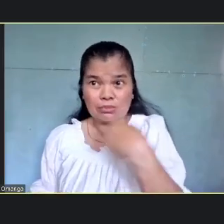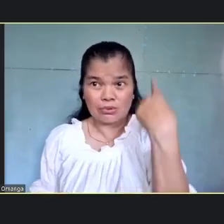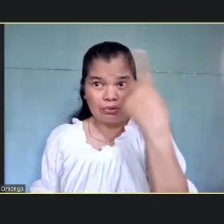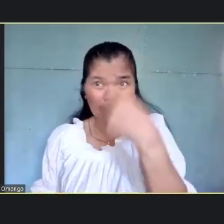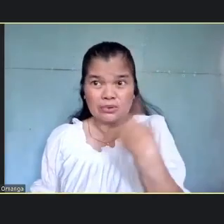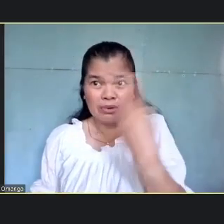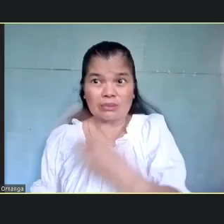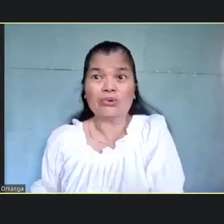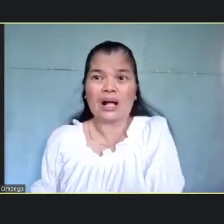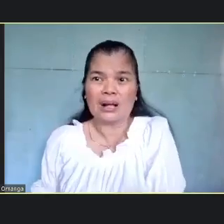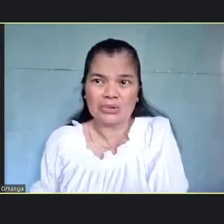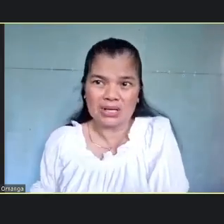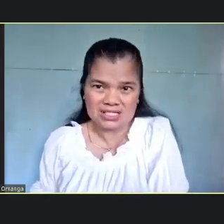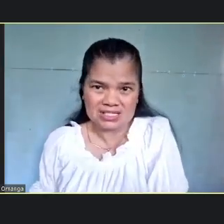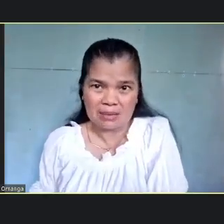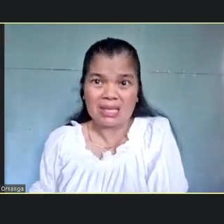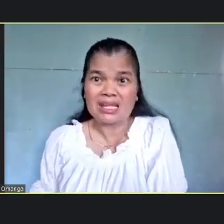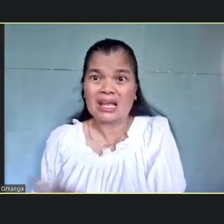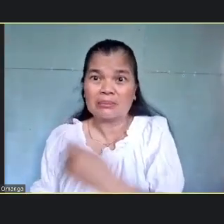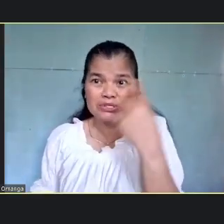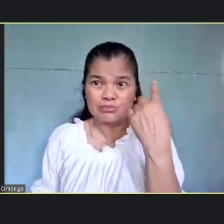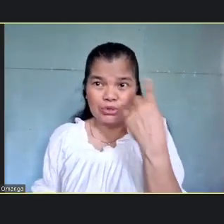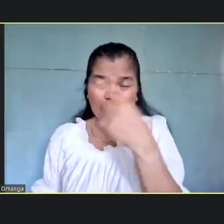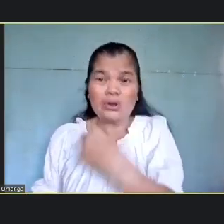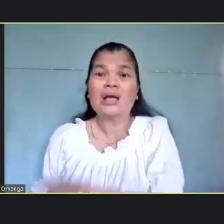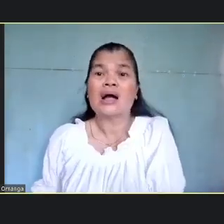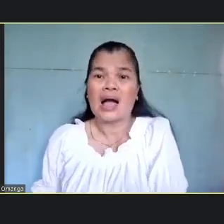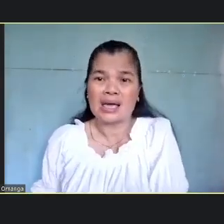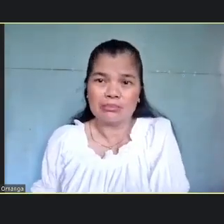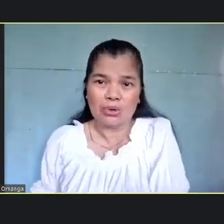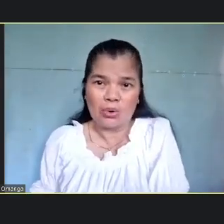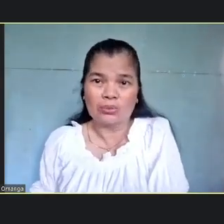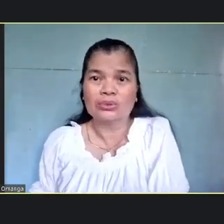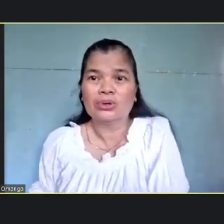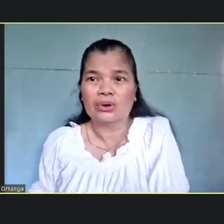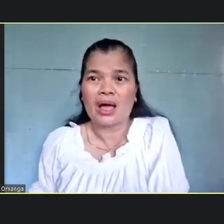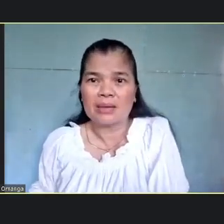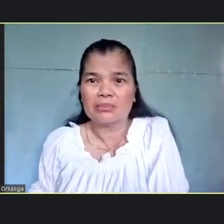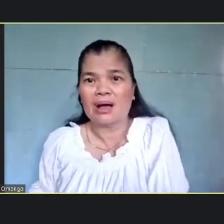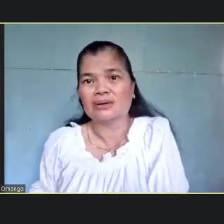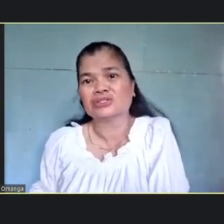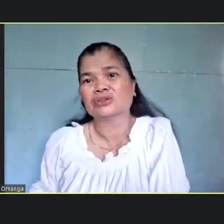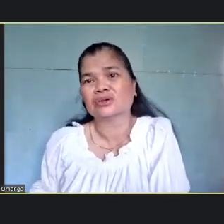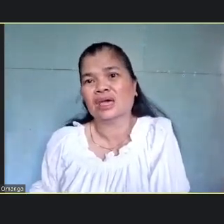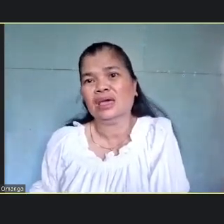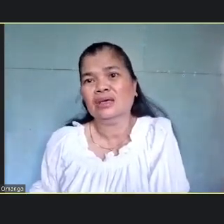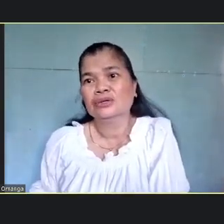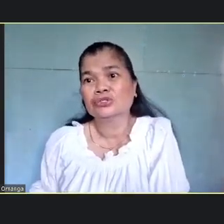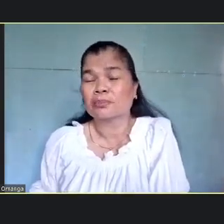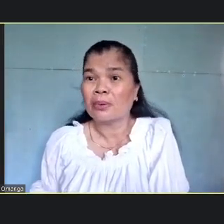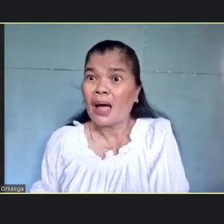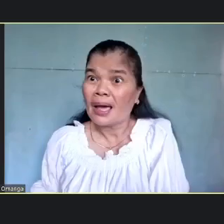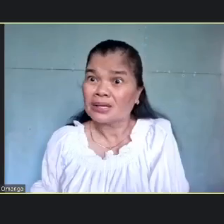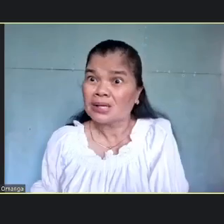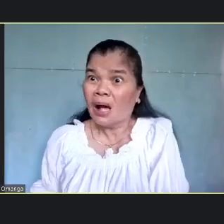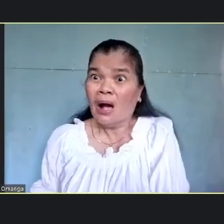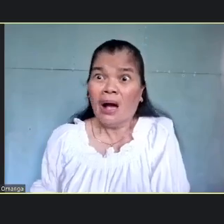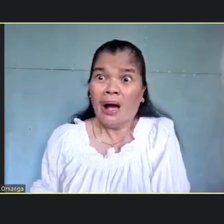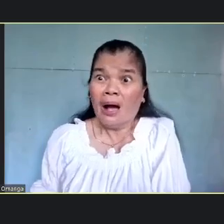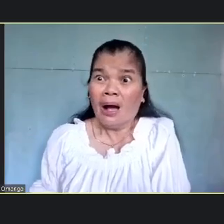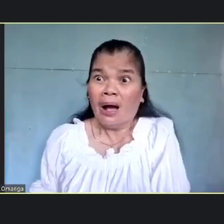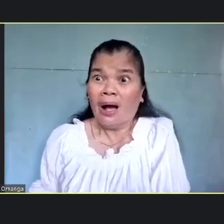Kasabay yung buong mukha mo nagsasabi, hindi lang mismo yung eyebrow or eyebrows. Okay?